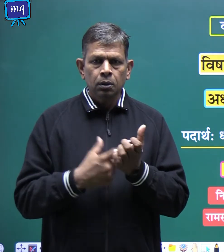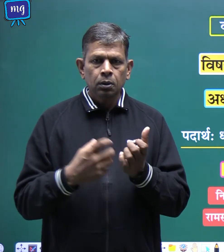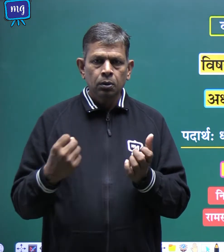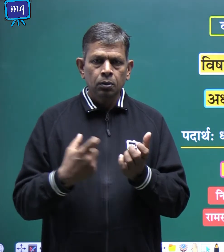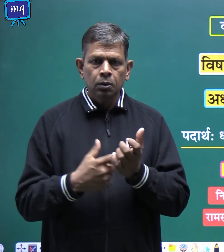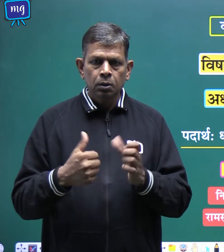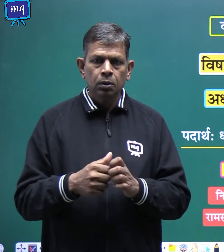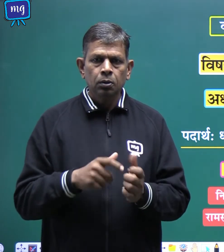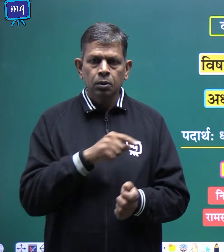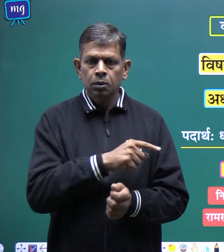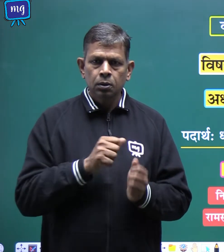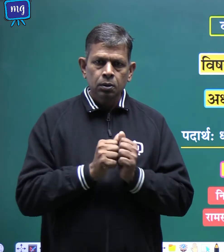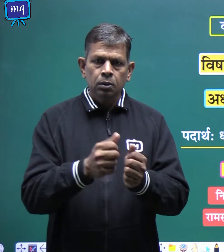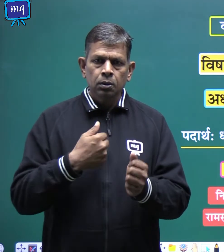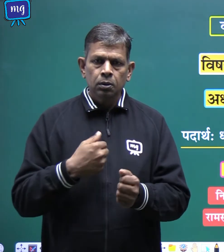और मेरे साथ हैं